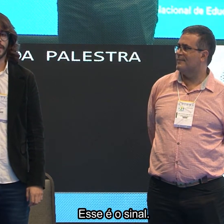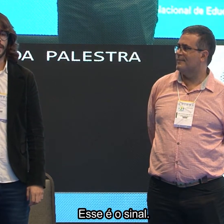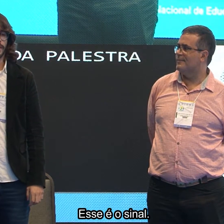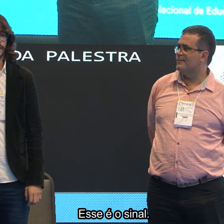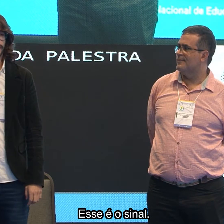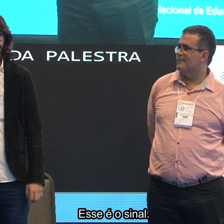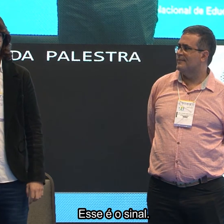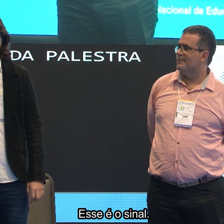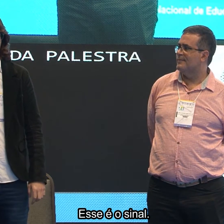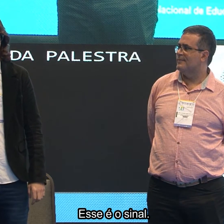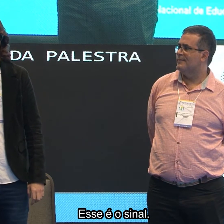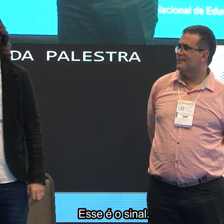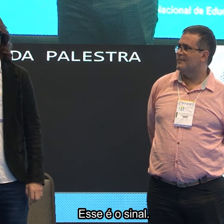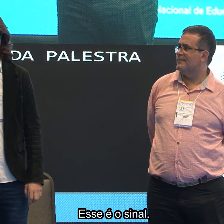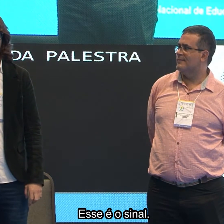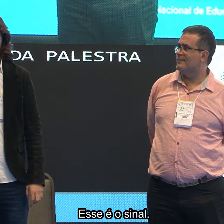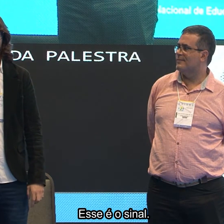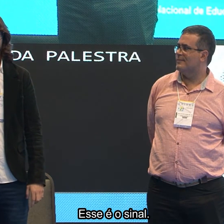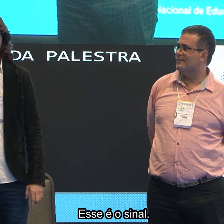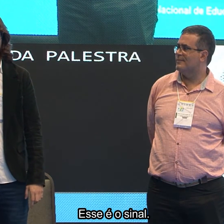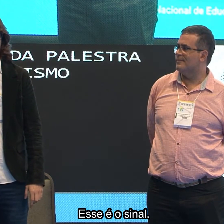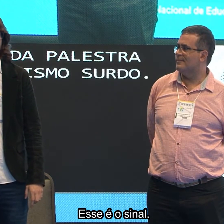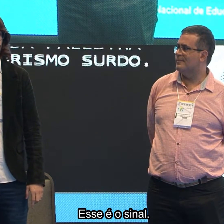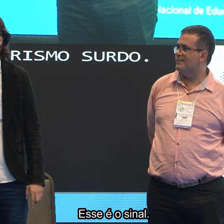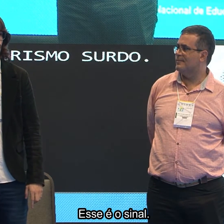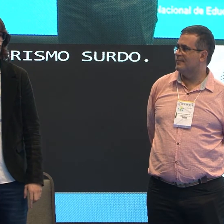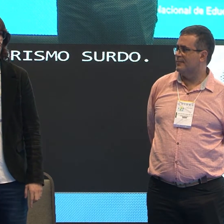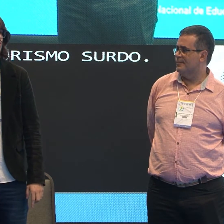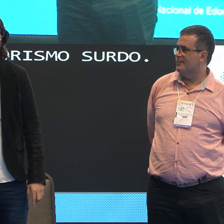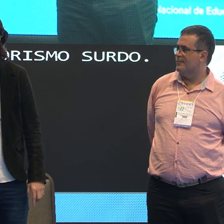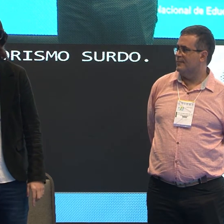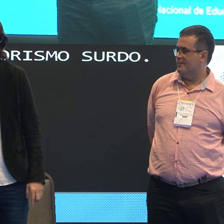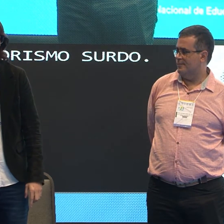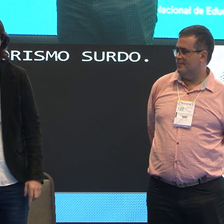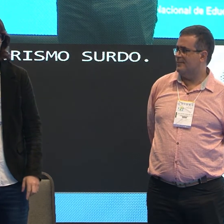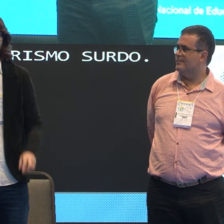Esse é o sinal. Podia todo mundo sinalizar assim, né? Nossa.